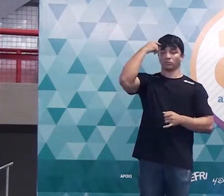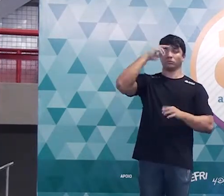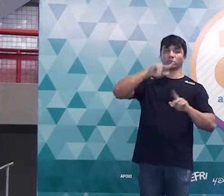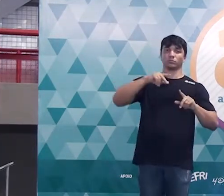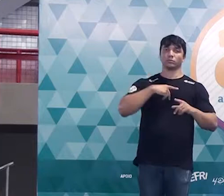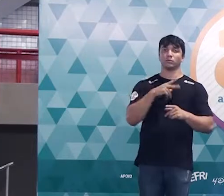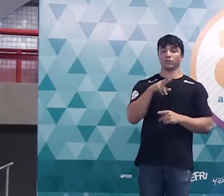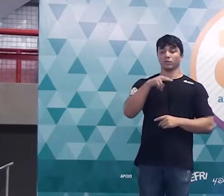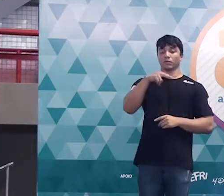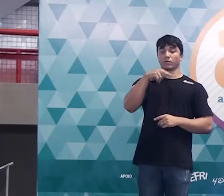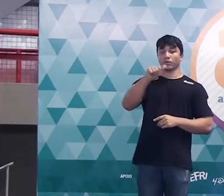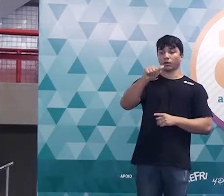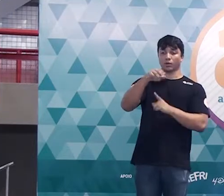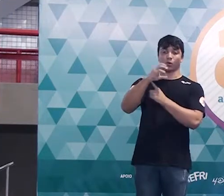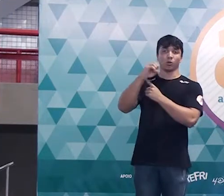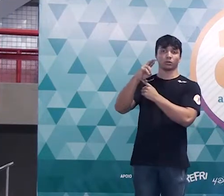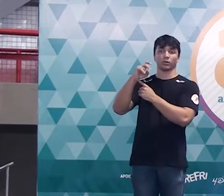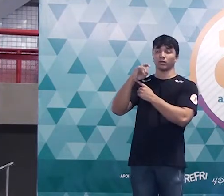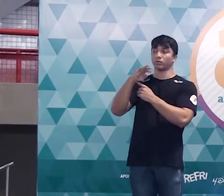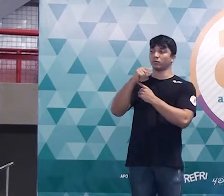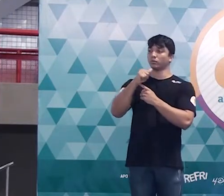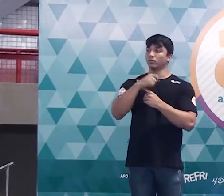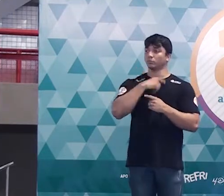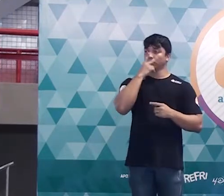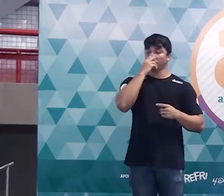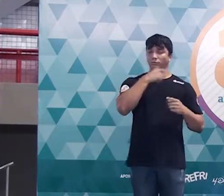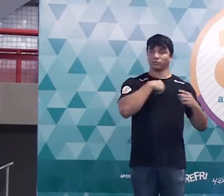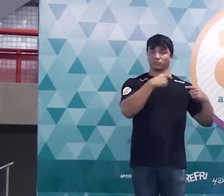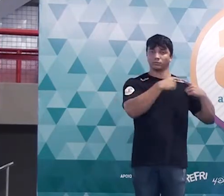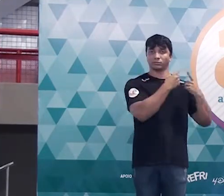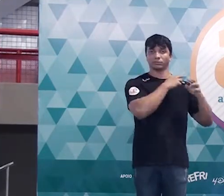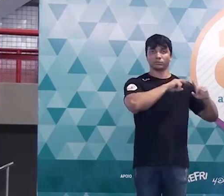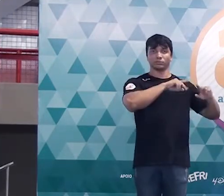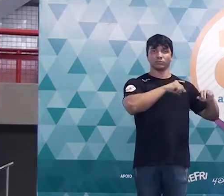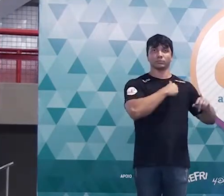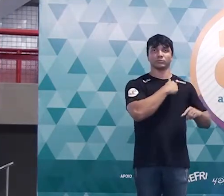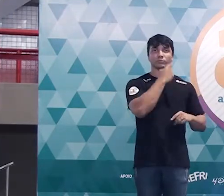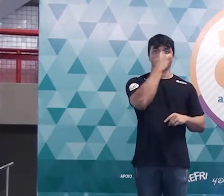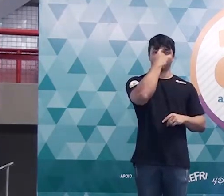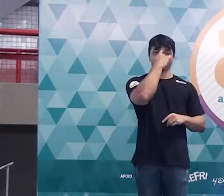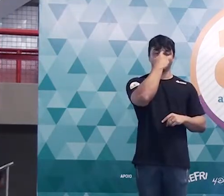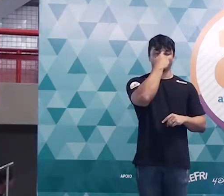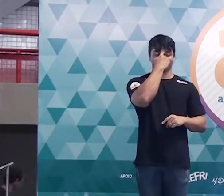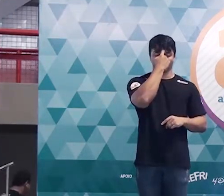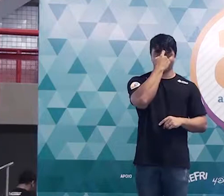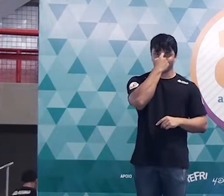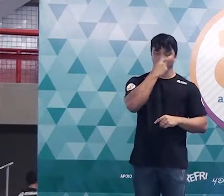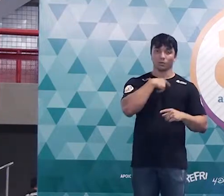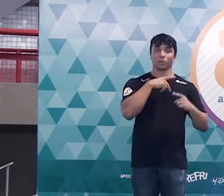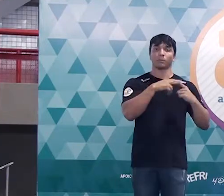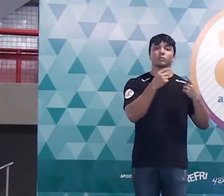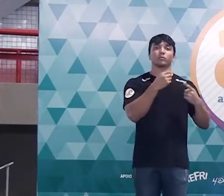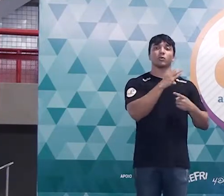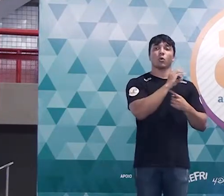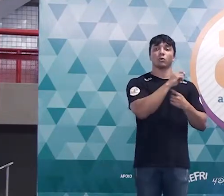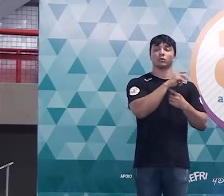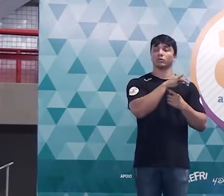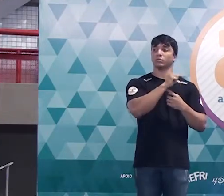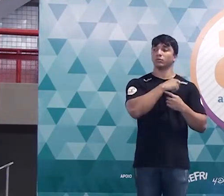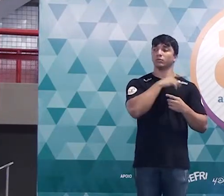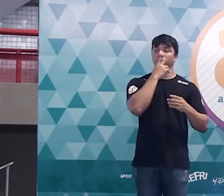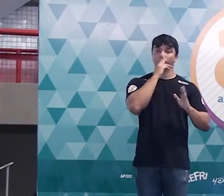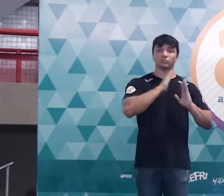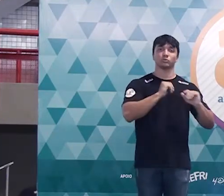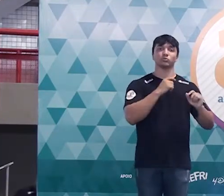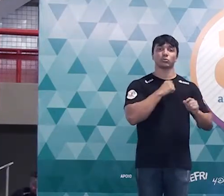eu vou ali na coordenadora. Meu filho, peça a ela que eu só mando no meu, cada um manda no seu, né? Quer dizer, ir na coordenadora você está